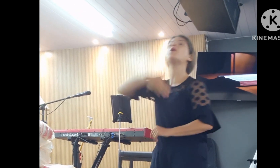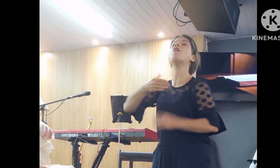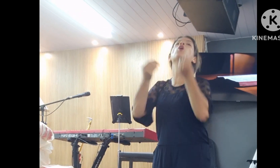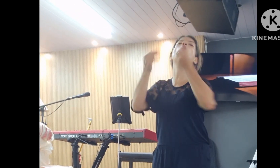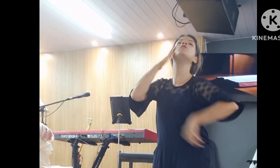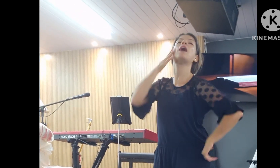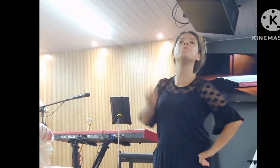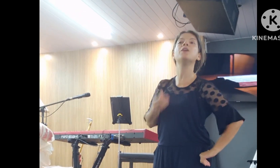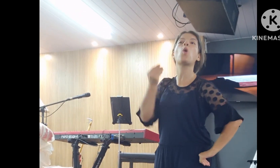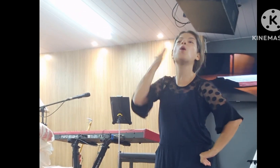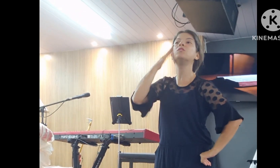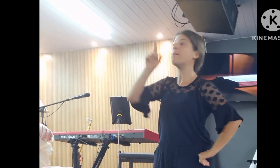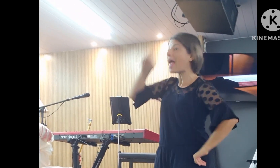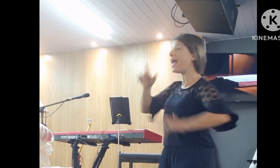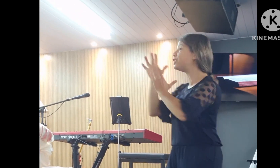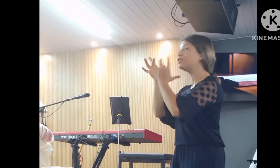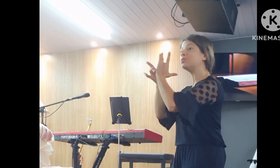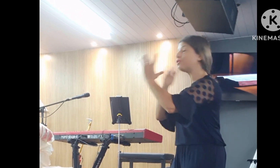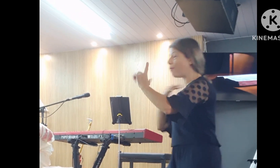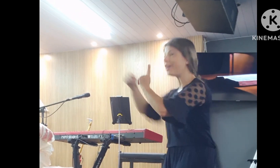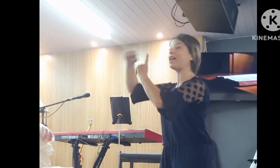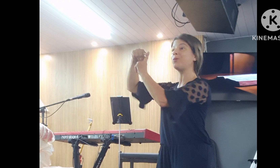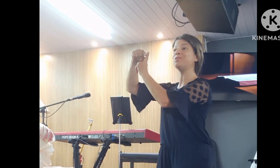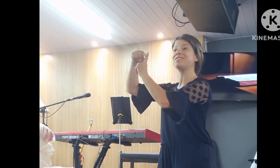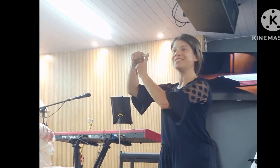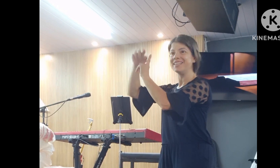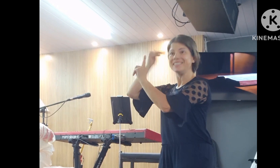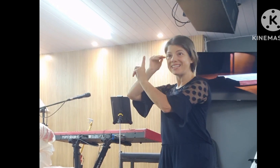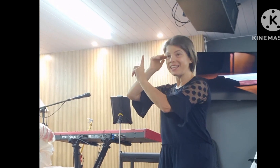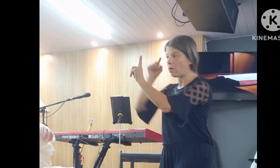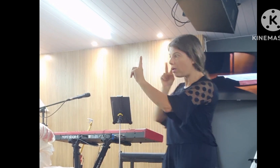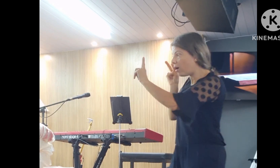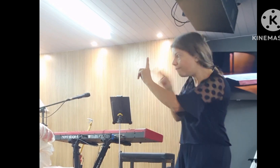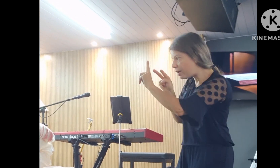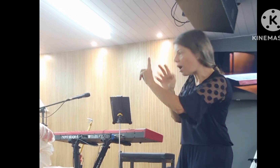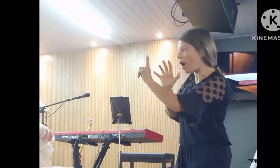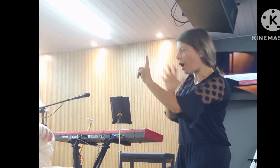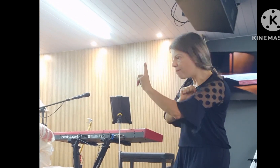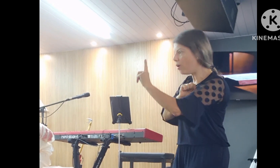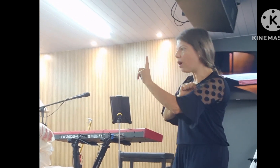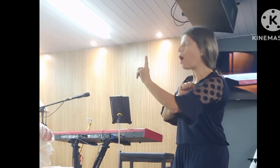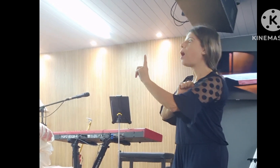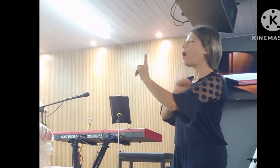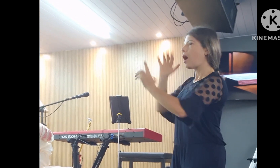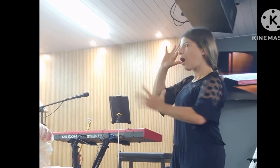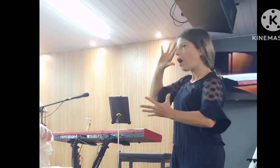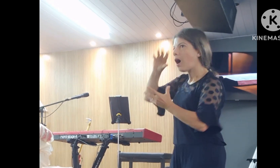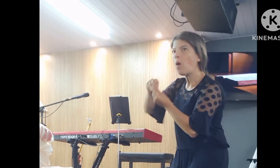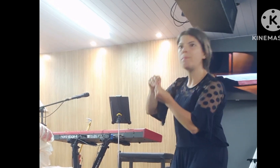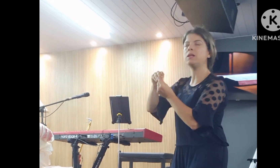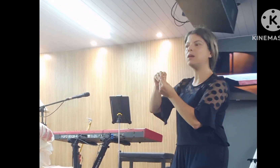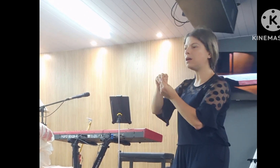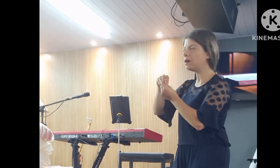Todos os instantes. Ele está. Eu preciso compreender esse amor. Eu preciso